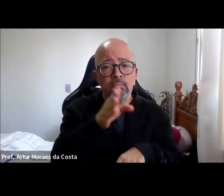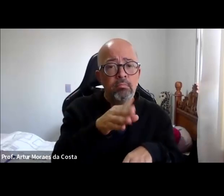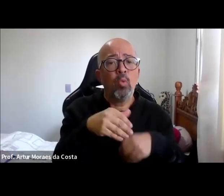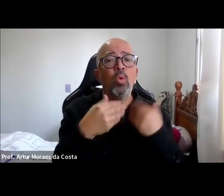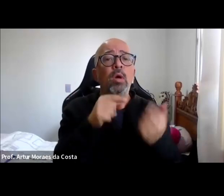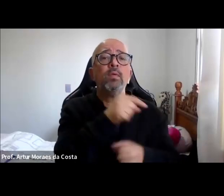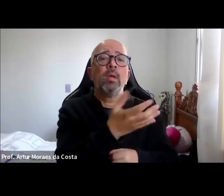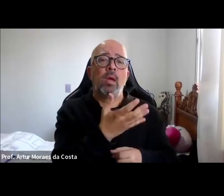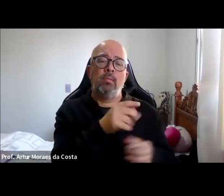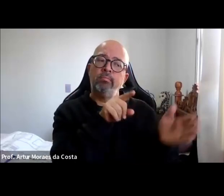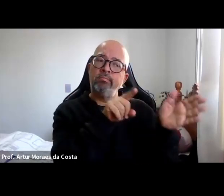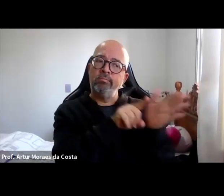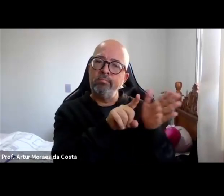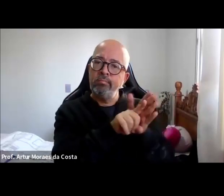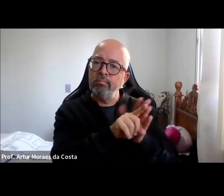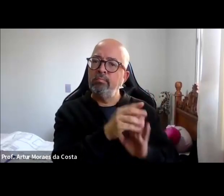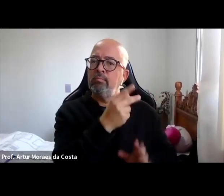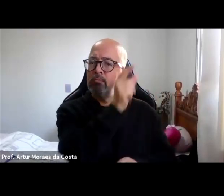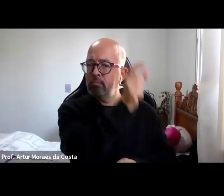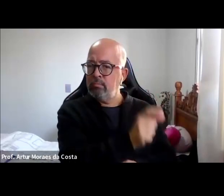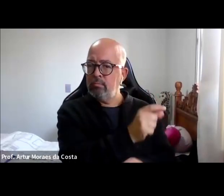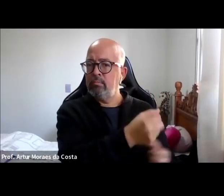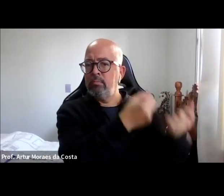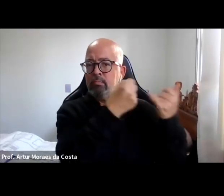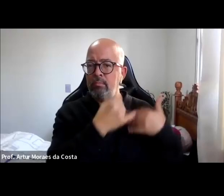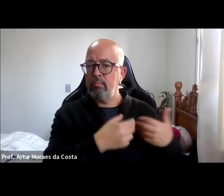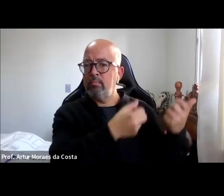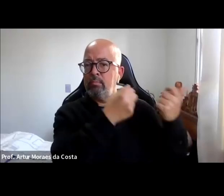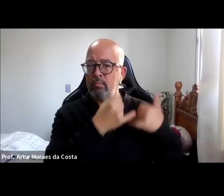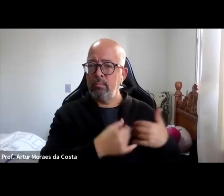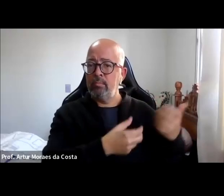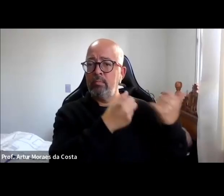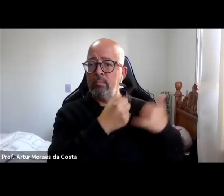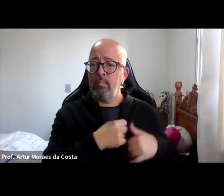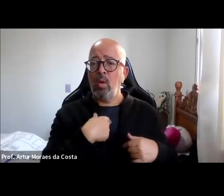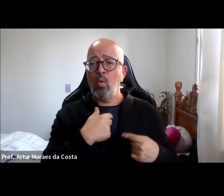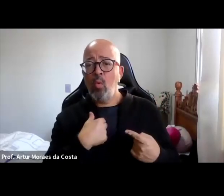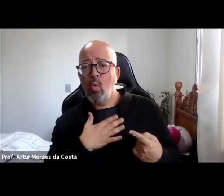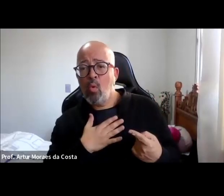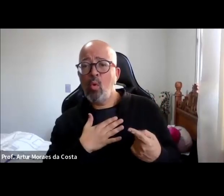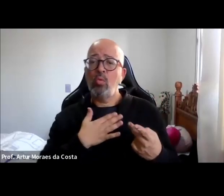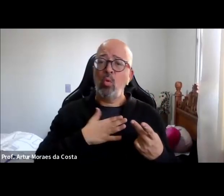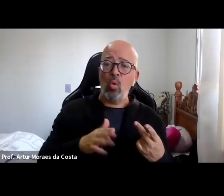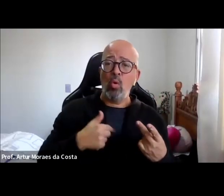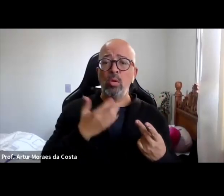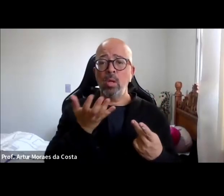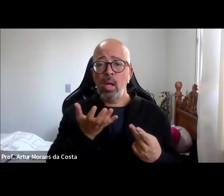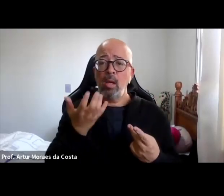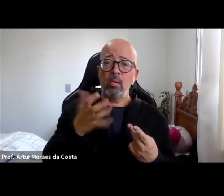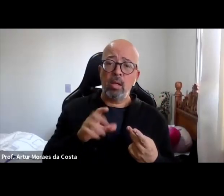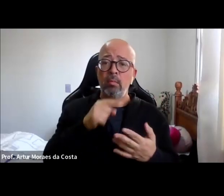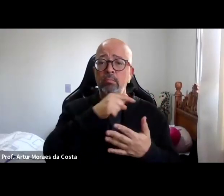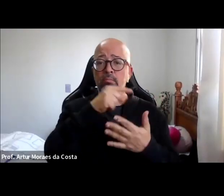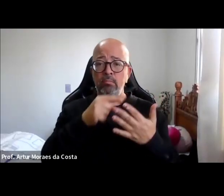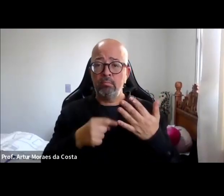prefiero no no hacerlo o de pronto sí Por lo general uno Procura conocer tanto a la persona a la que va